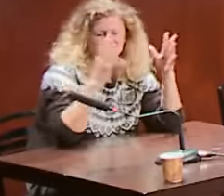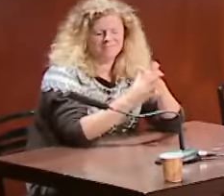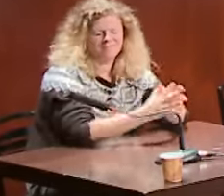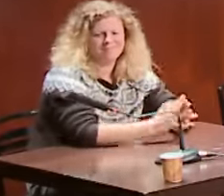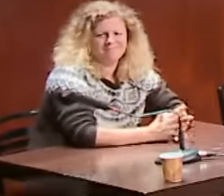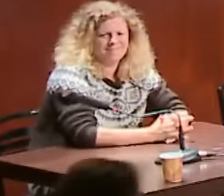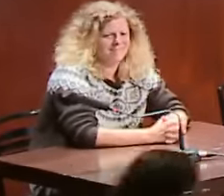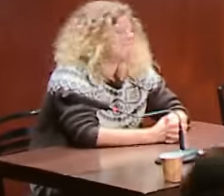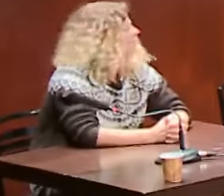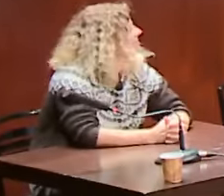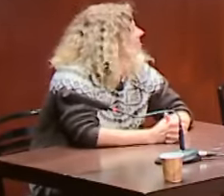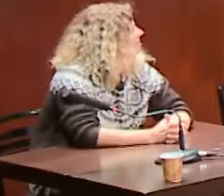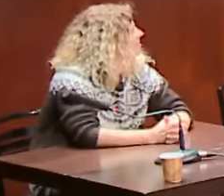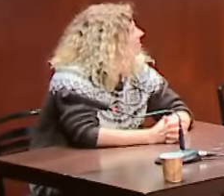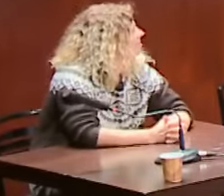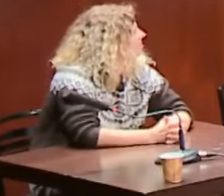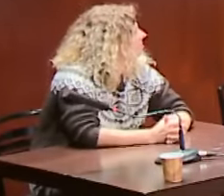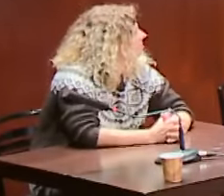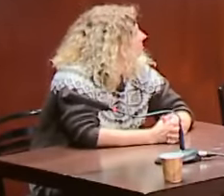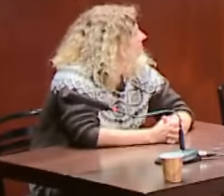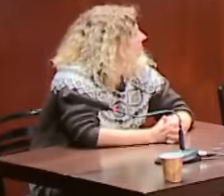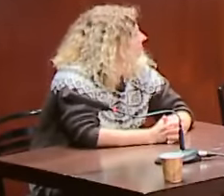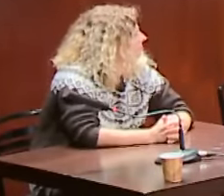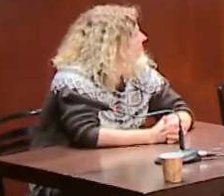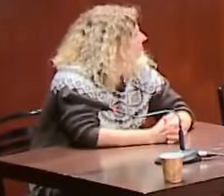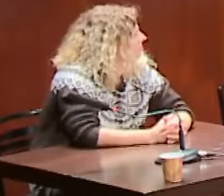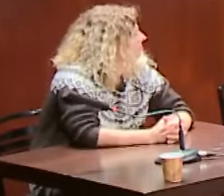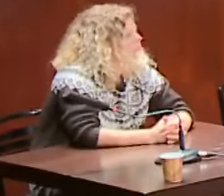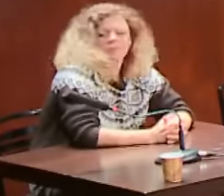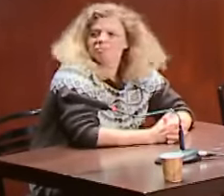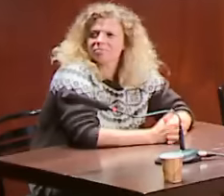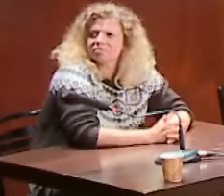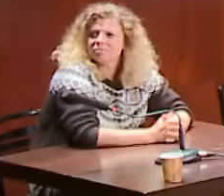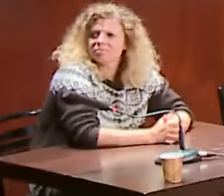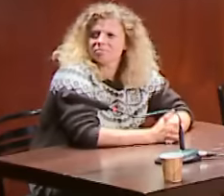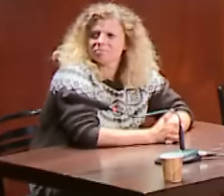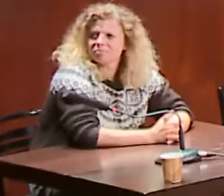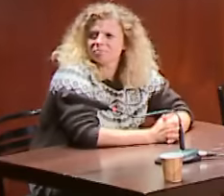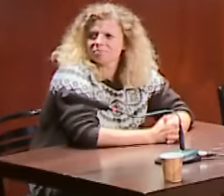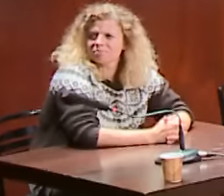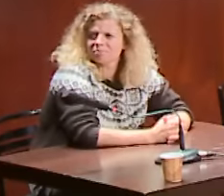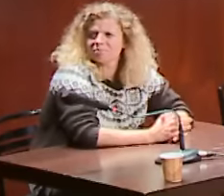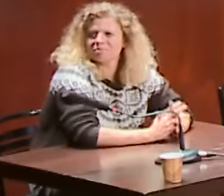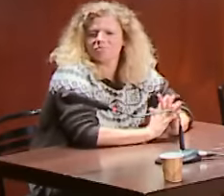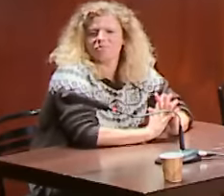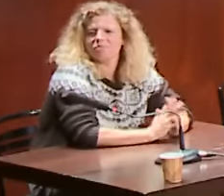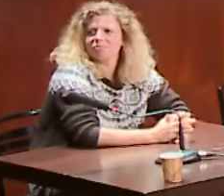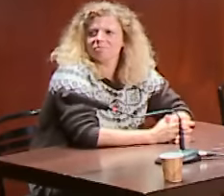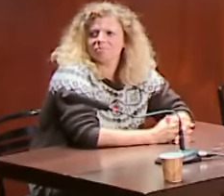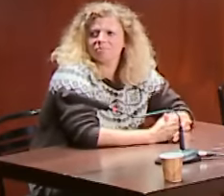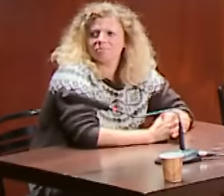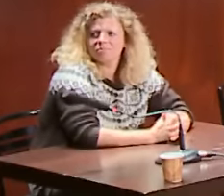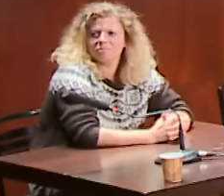Nous allons prendre une question ici. Je vous invite à vous rendre sur l'estrade, s'il vous plaît.